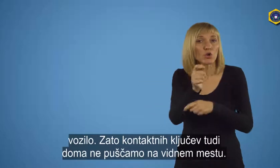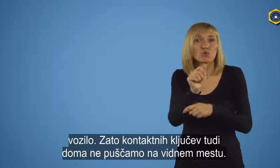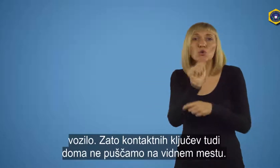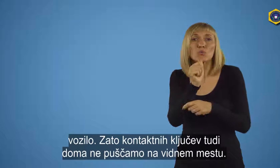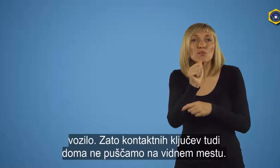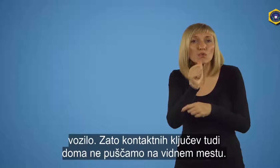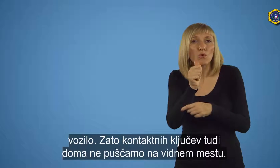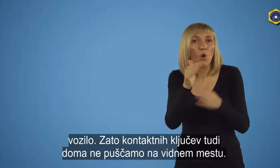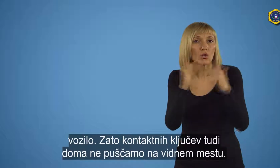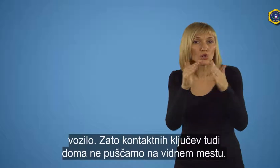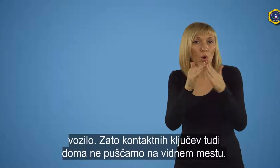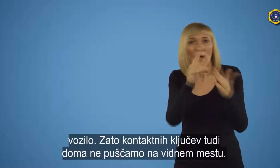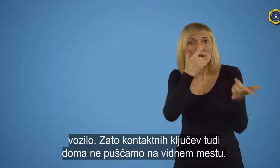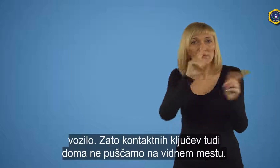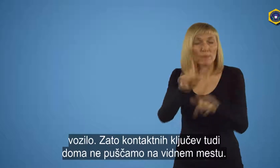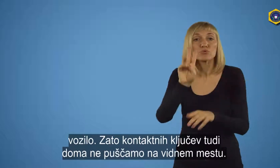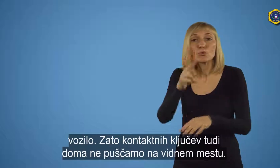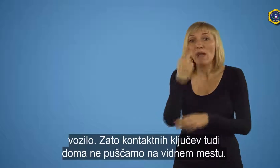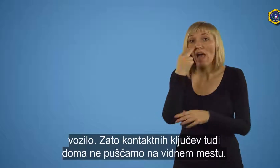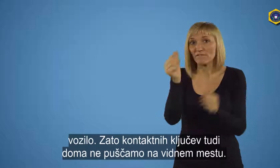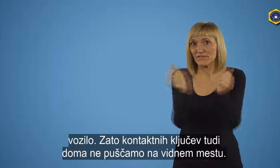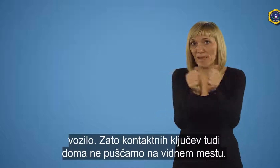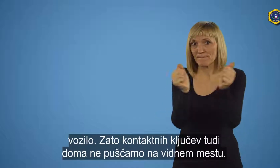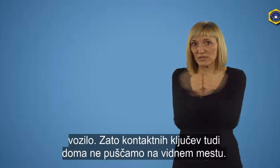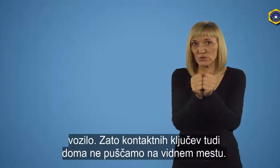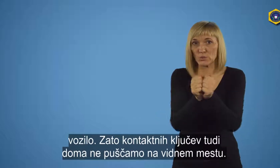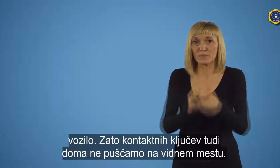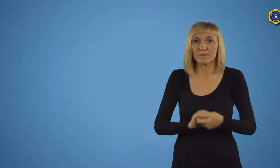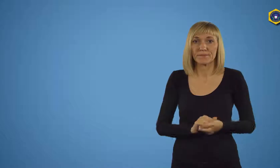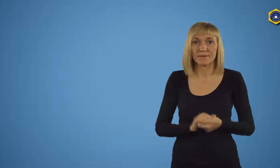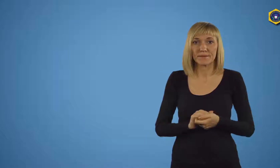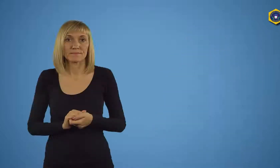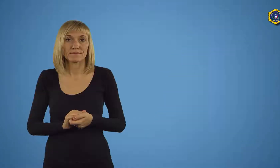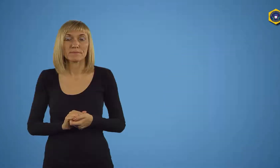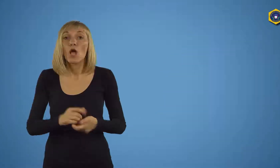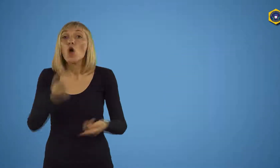Zato kontaktnih ključev tudi doma ne puščamo na vidnem mestu.